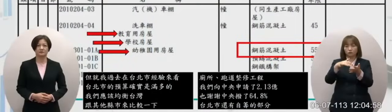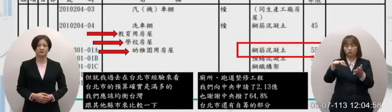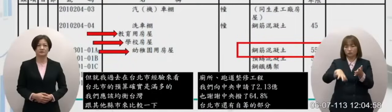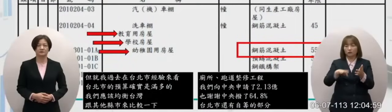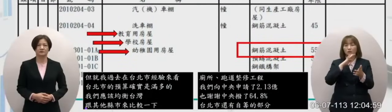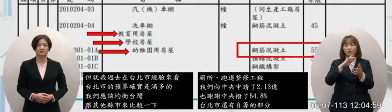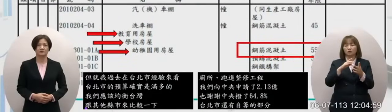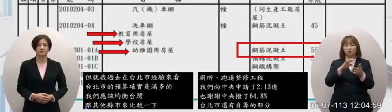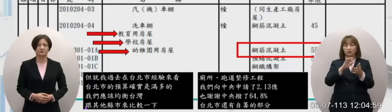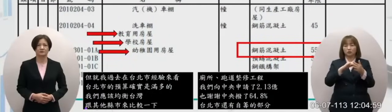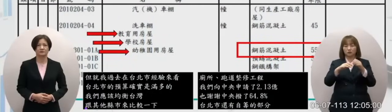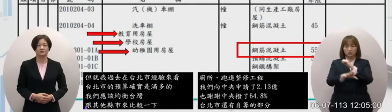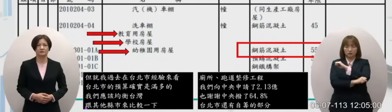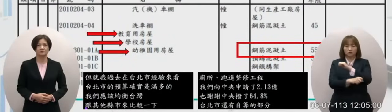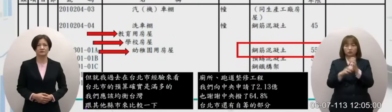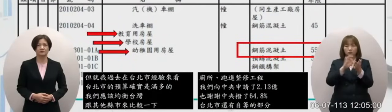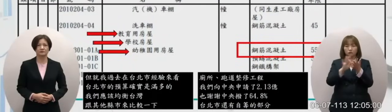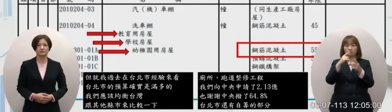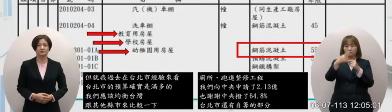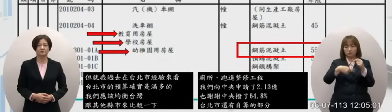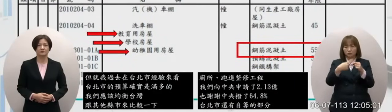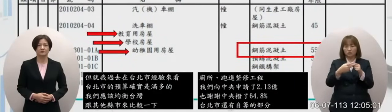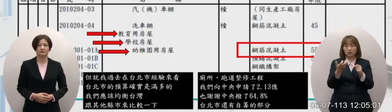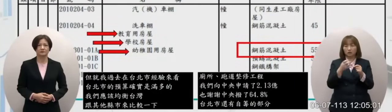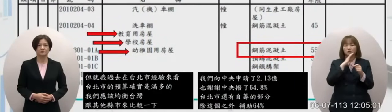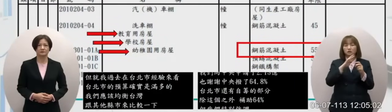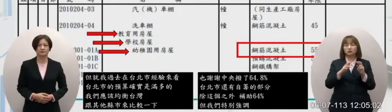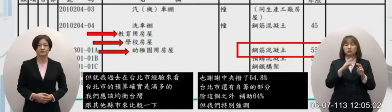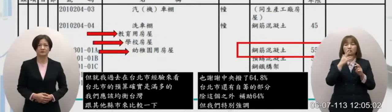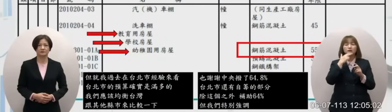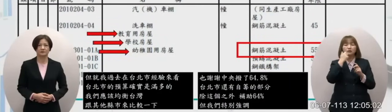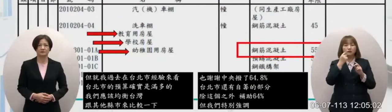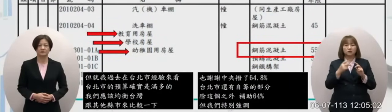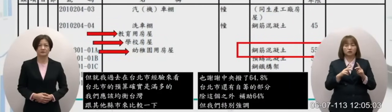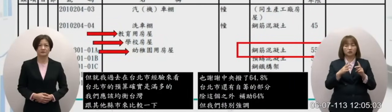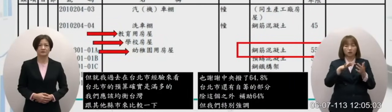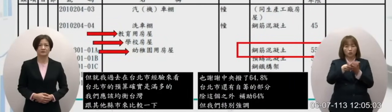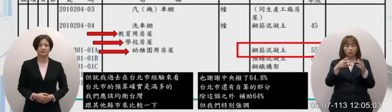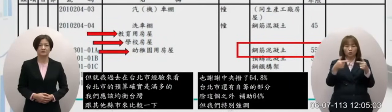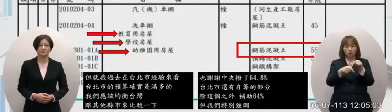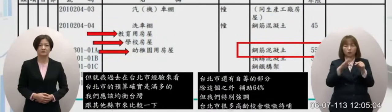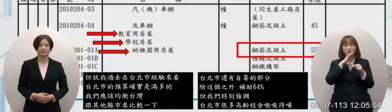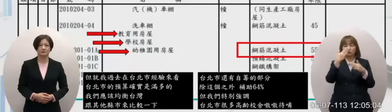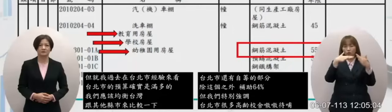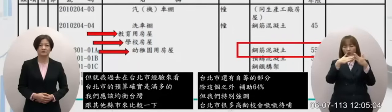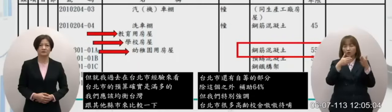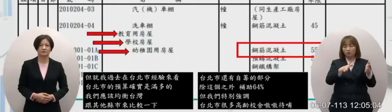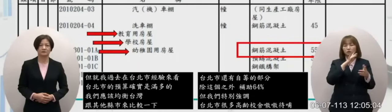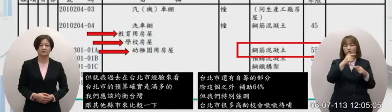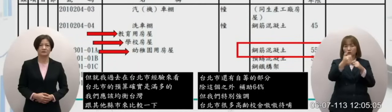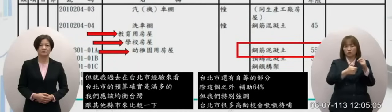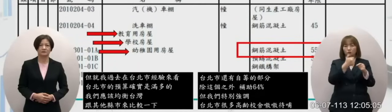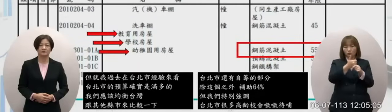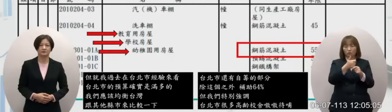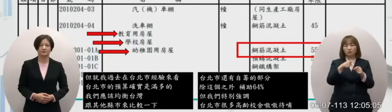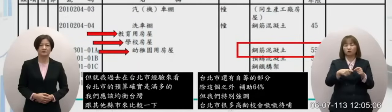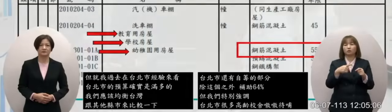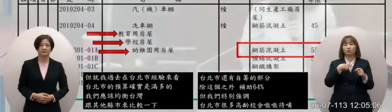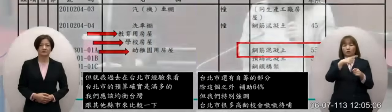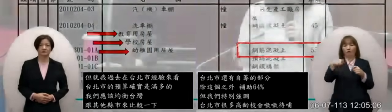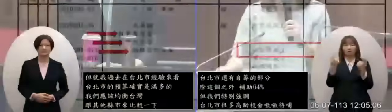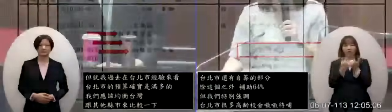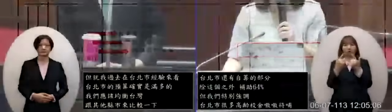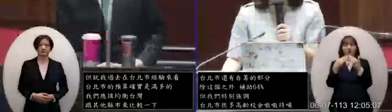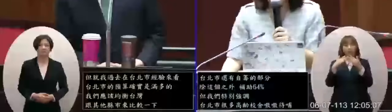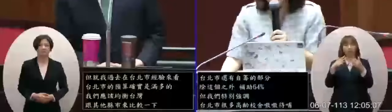最低使用年限，照理来说呢，钢筋混凝土学校的部分是55年，可是我们都是台北市出生